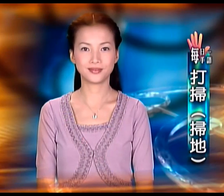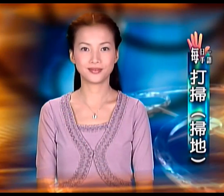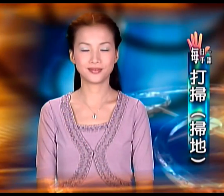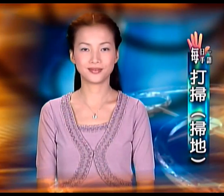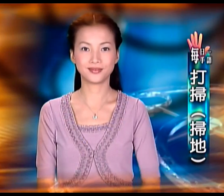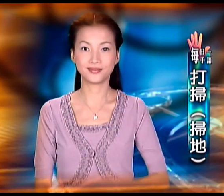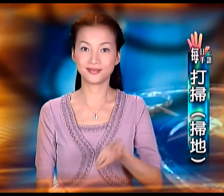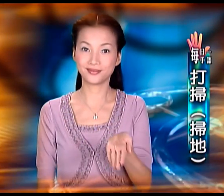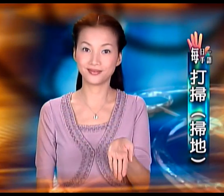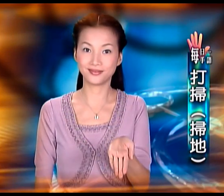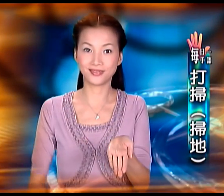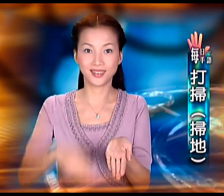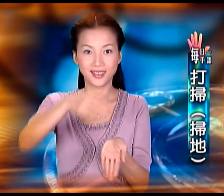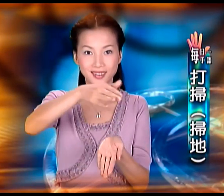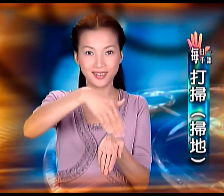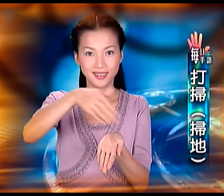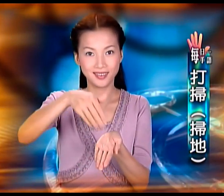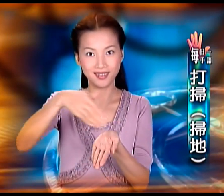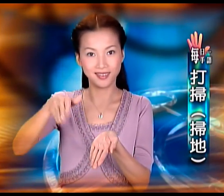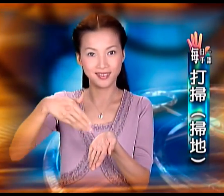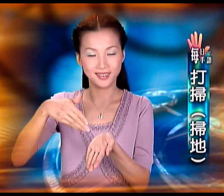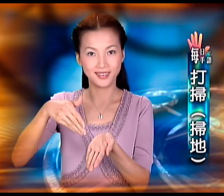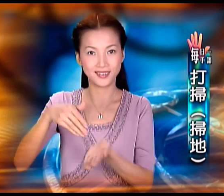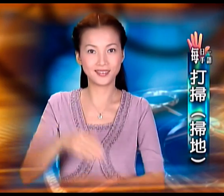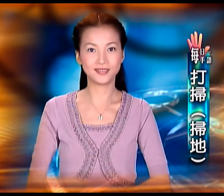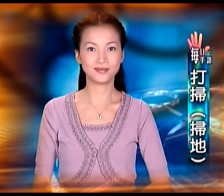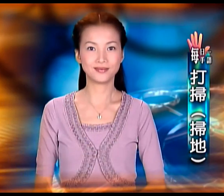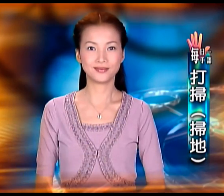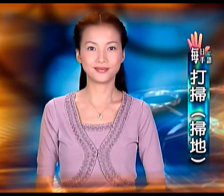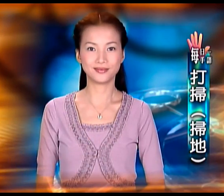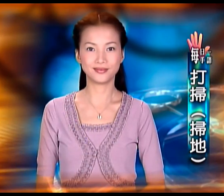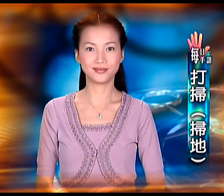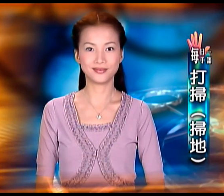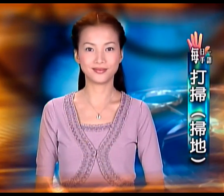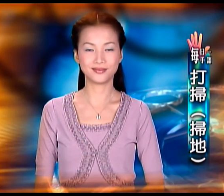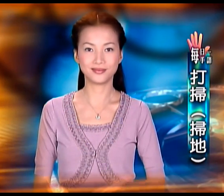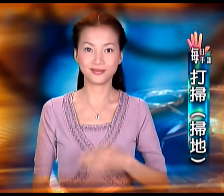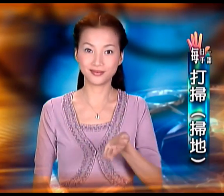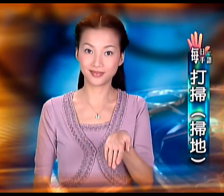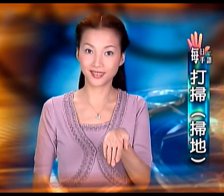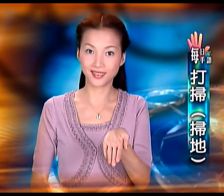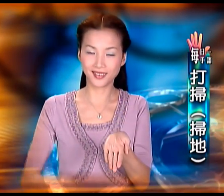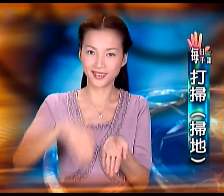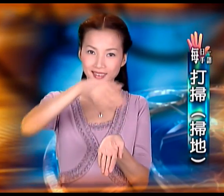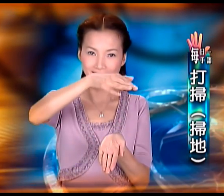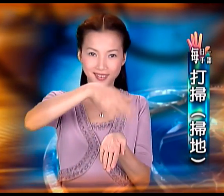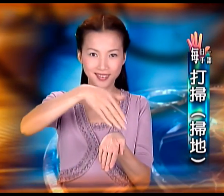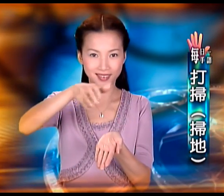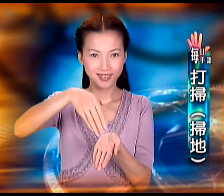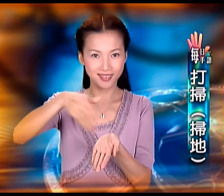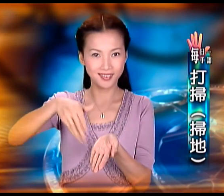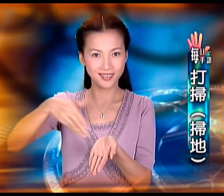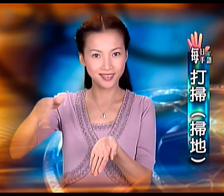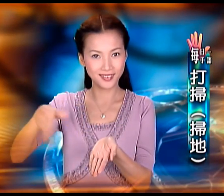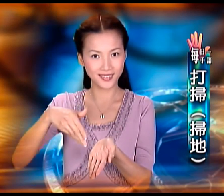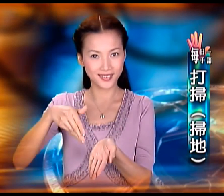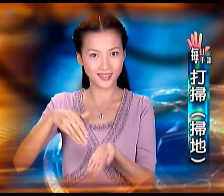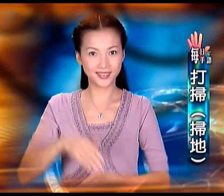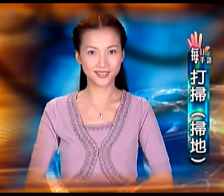打扫的手语在这里，我们用扫地来表示。一手当本机，一手当扫把，然后